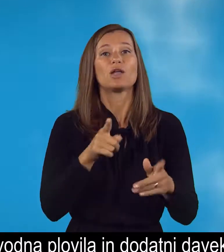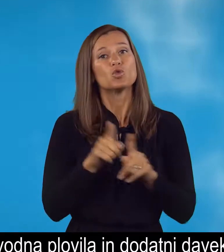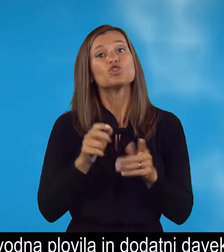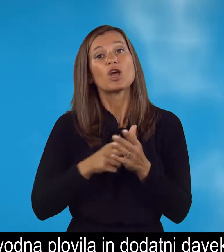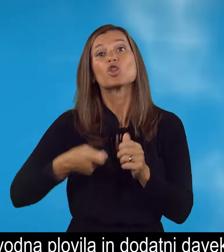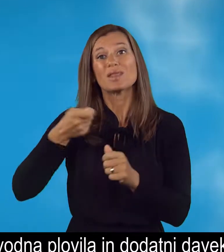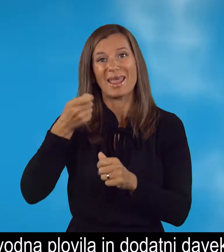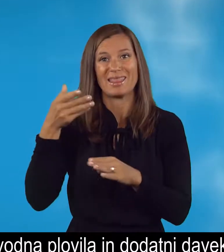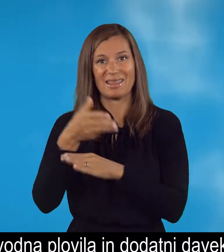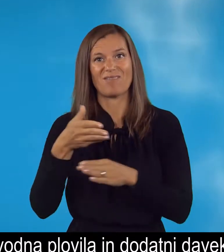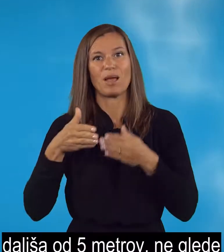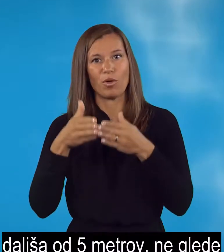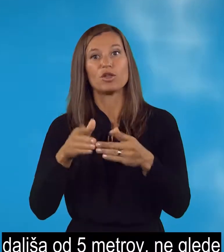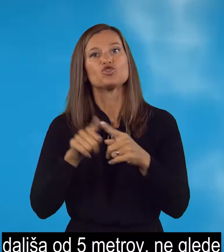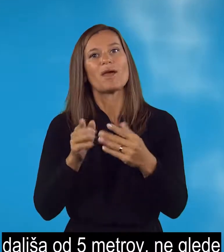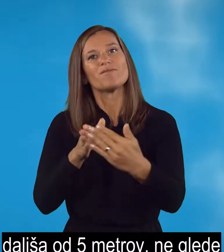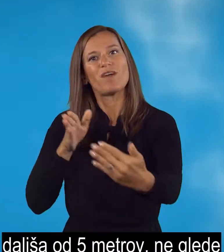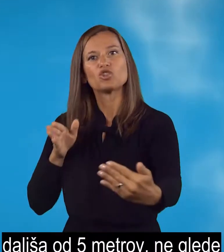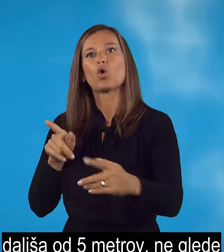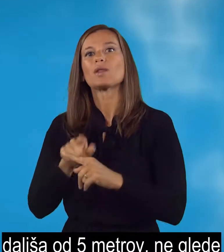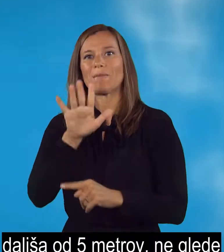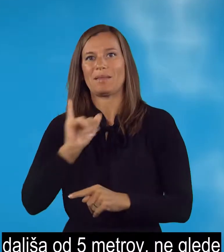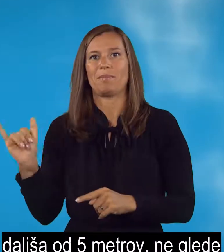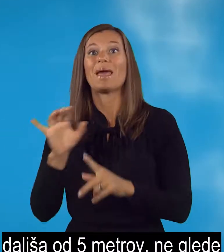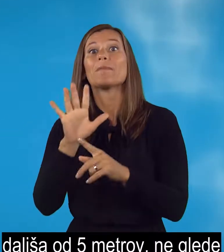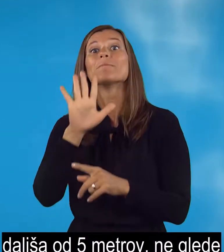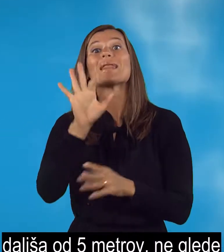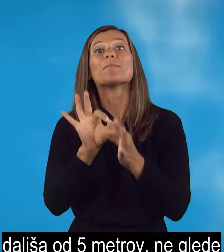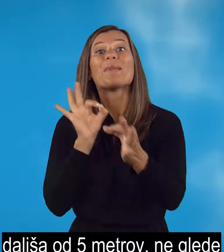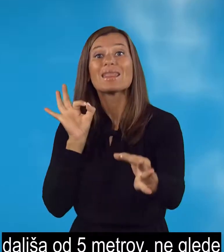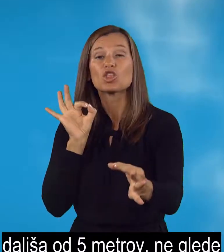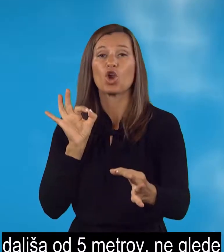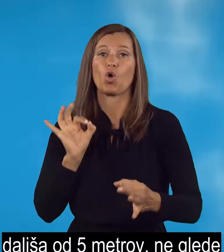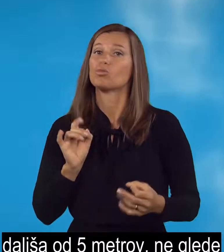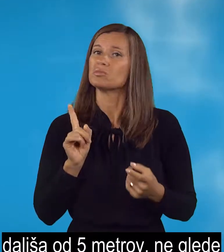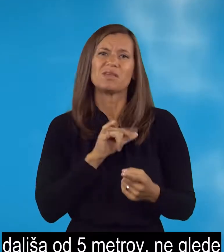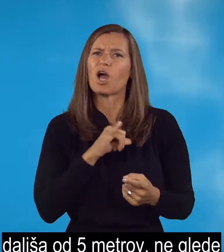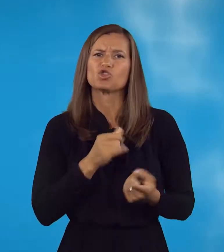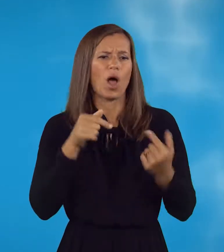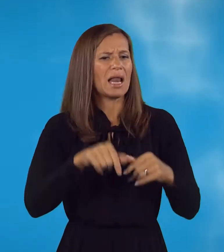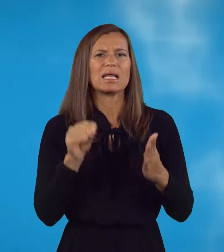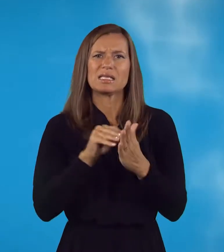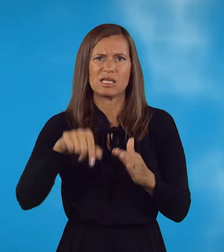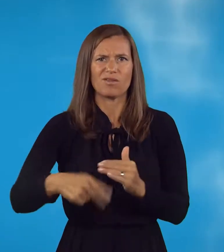so njihova plovila daljša od 5 metrov, ne glede na to, ali so plovila registrirana v Sloveniji ali v tujini.